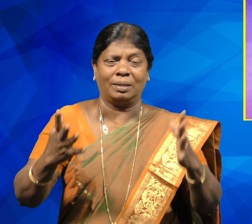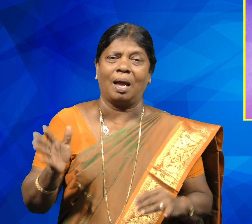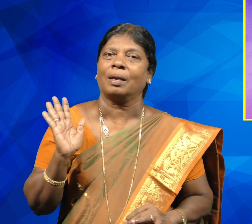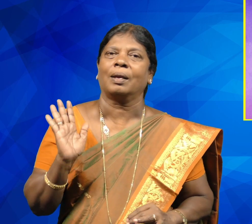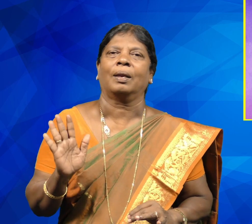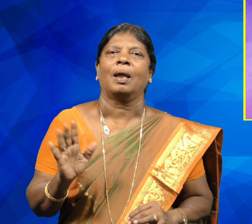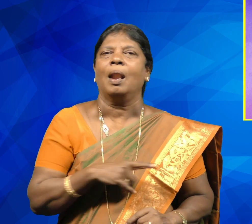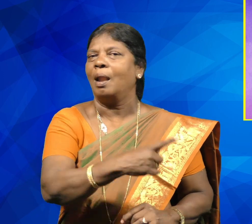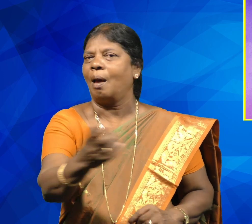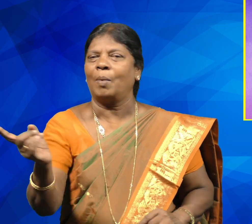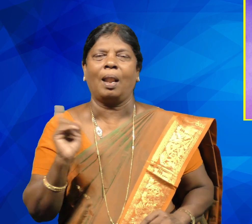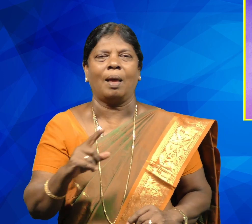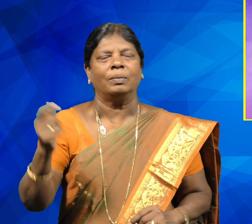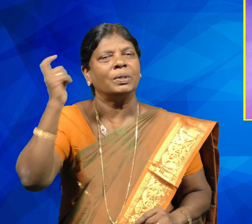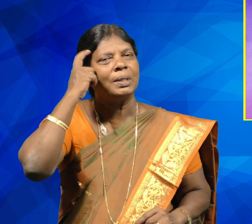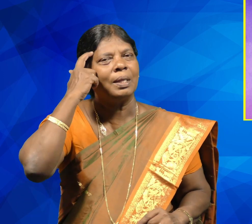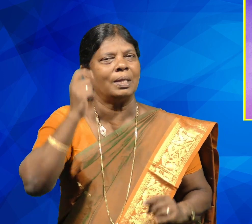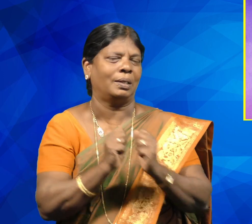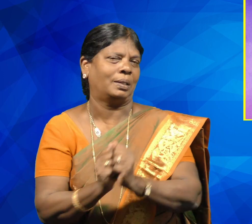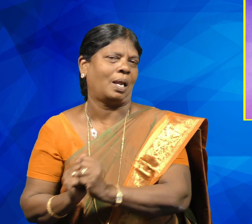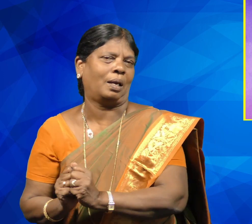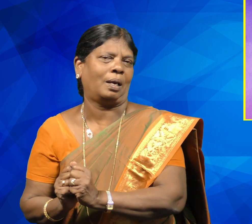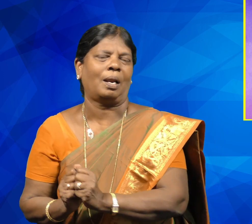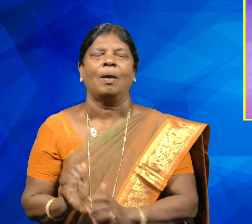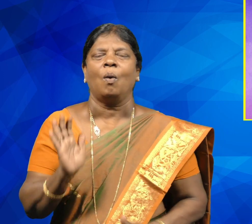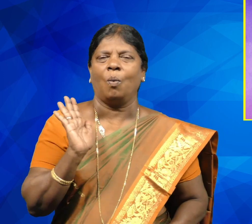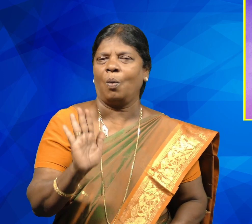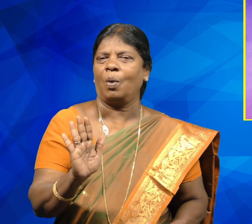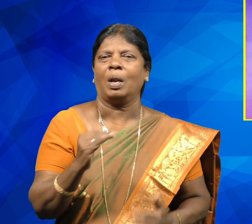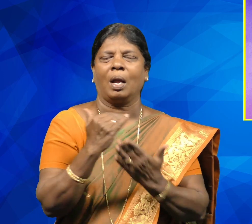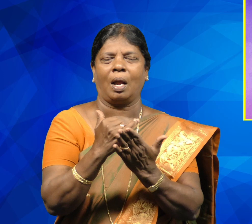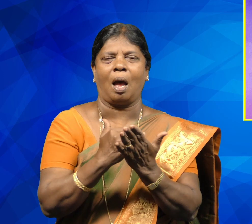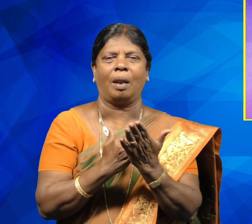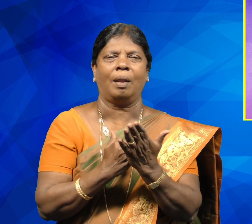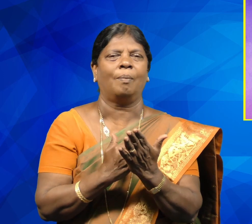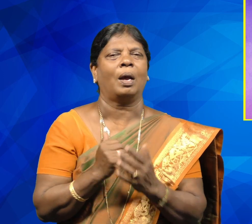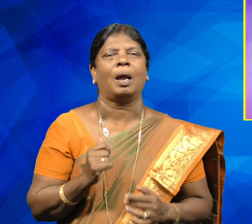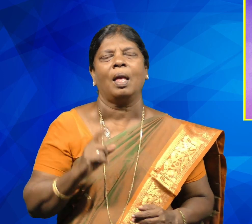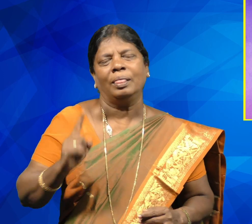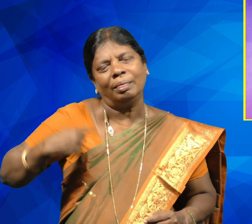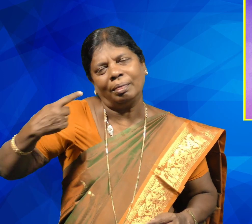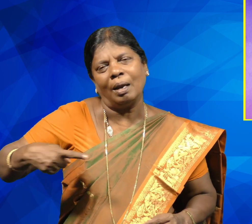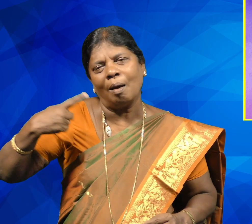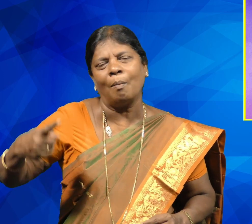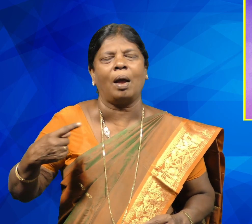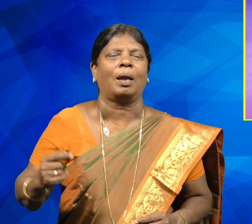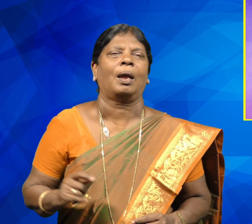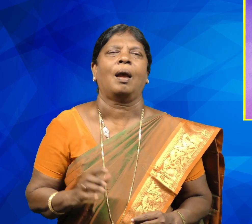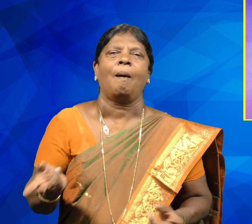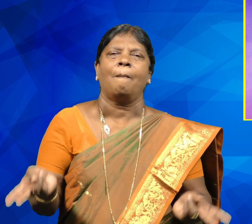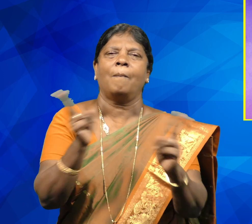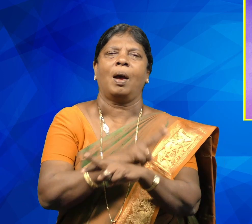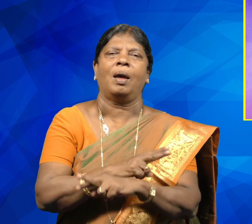அதிர்ச்சி ஆக்குகிற, நம்ம எல்லாம் சிந்திக்க செய்கிற, நிலைகுலிய வைக்கிற ஒரு செய்தியாக, அன்றாட